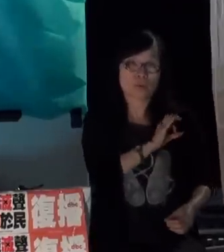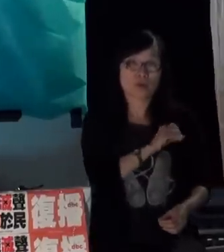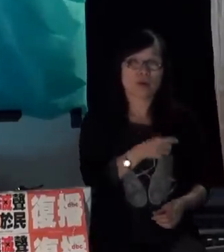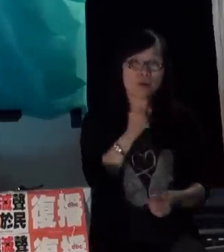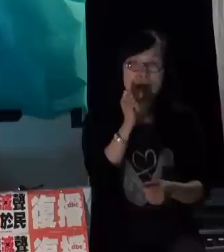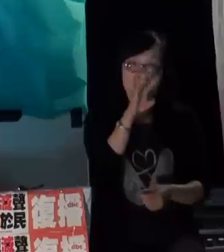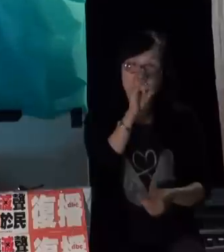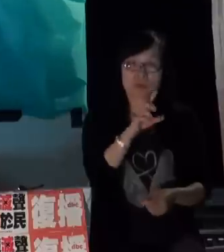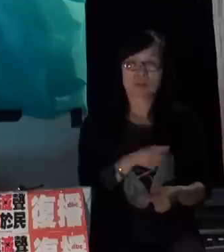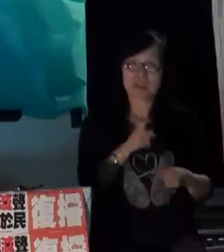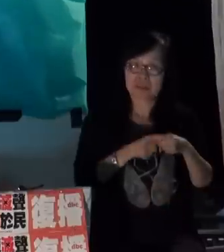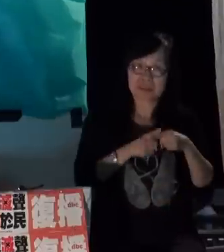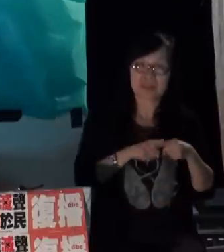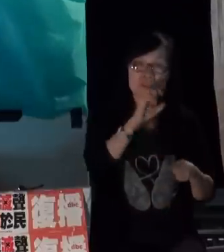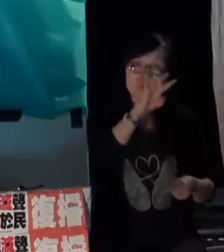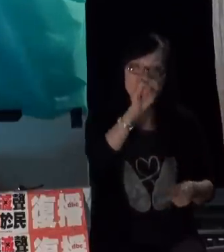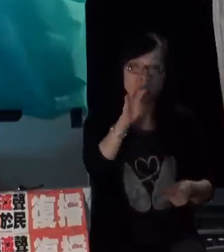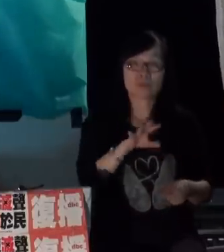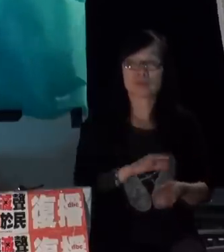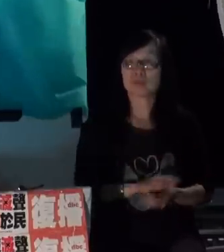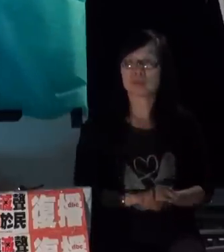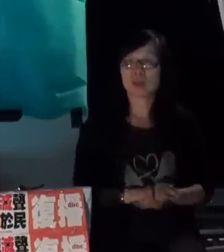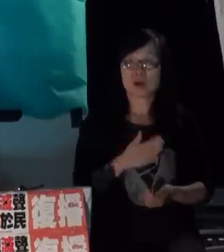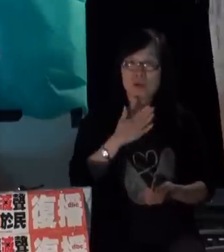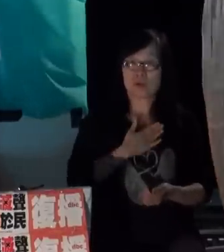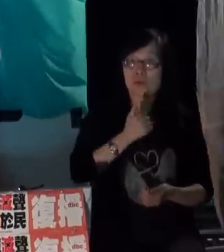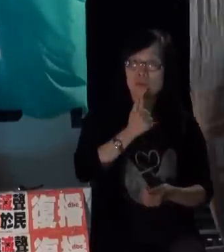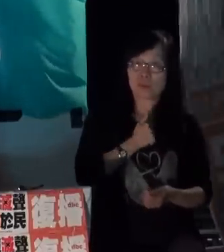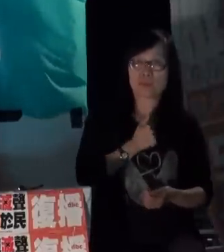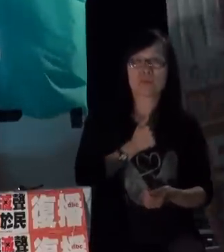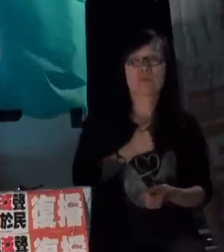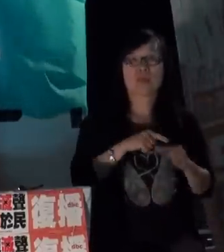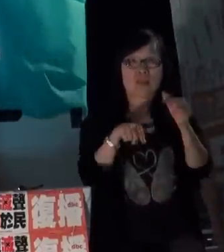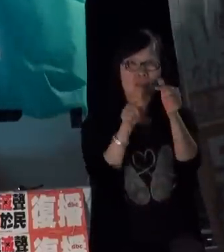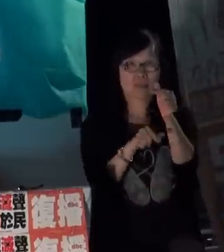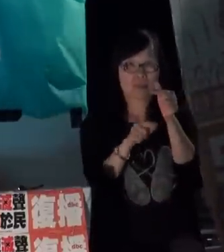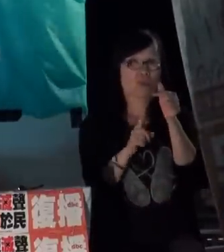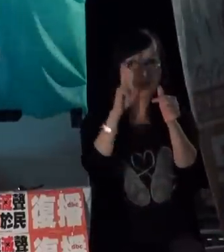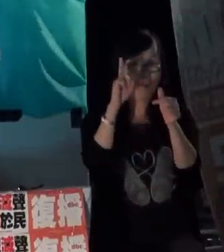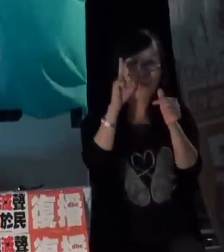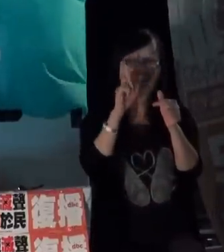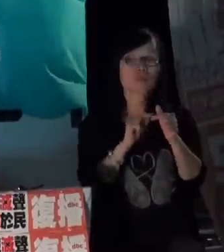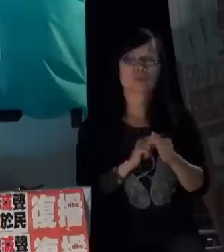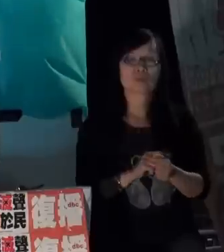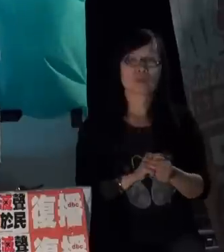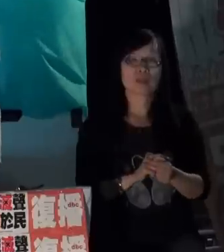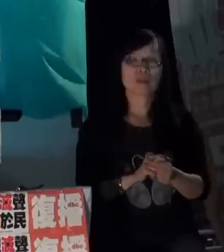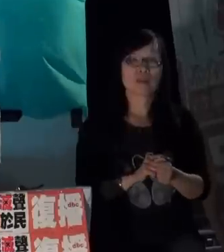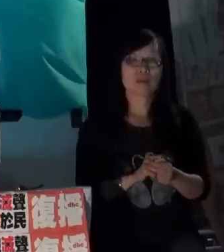確咁講喎。佢話：我哥，我哋係準備喺十月上旬